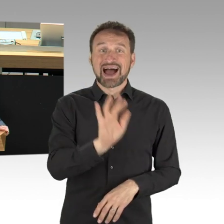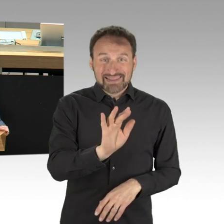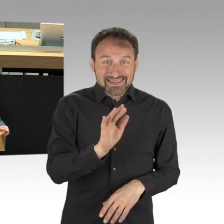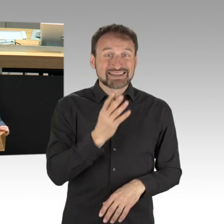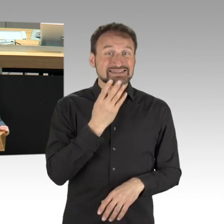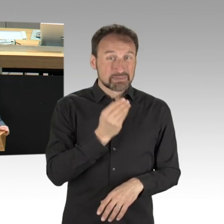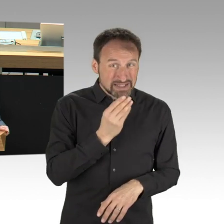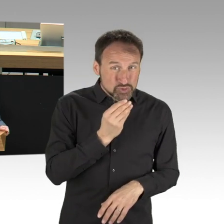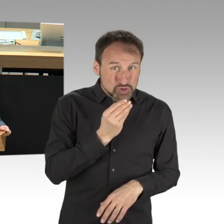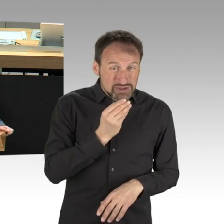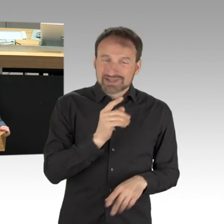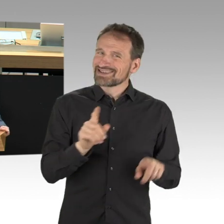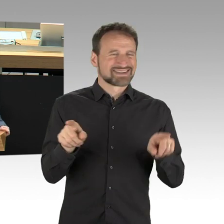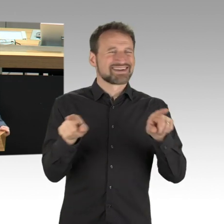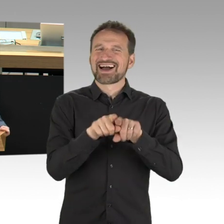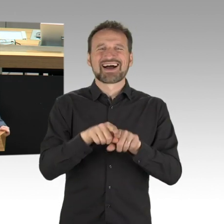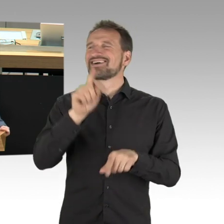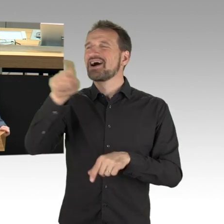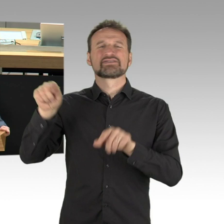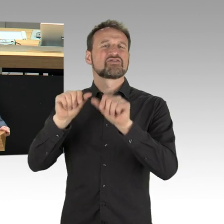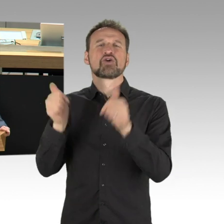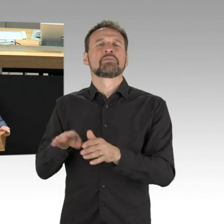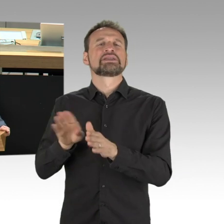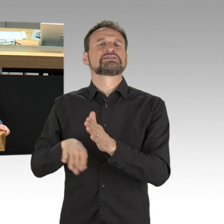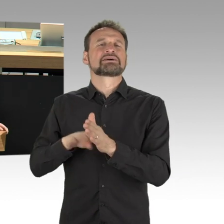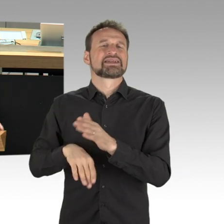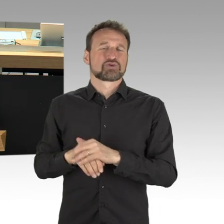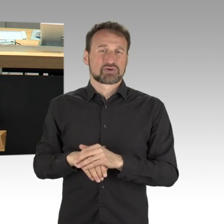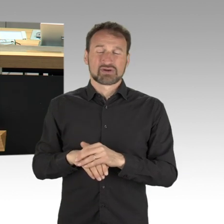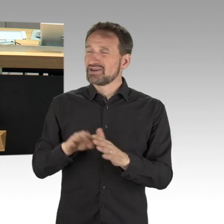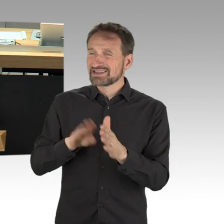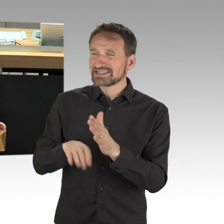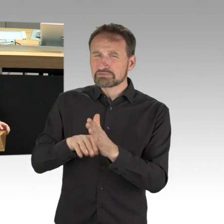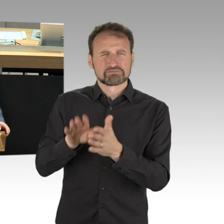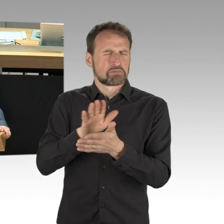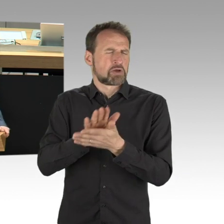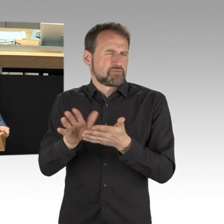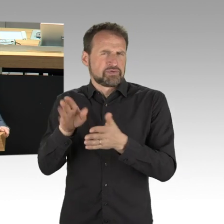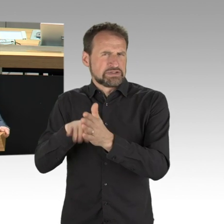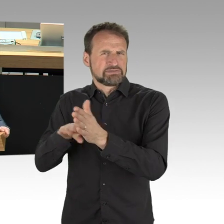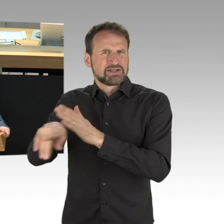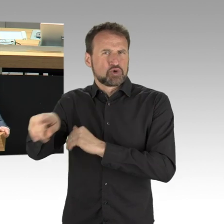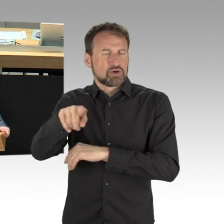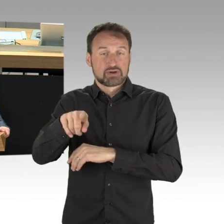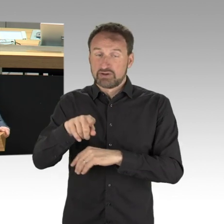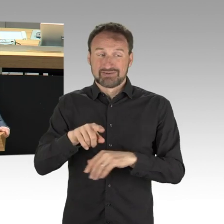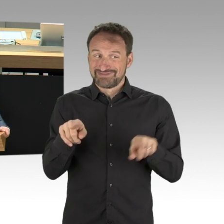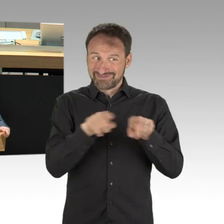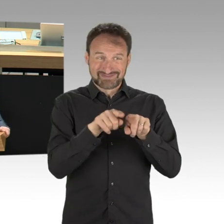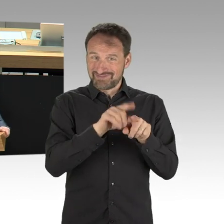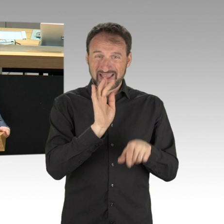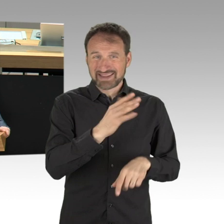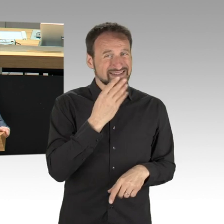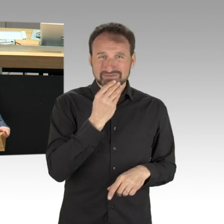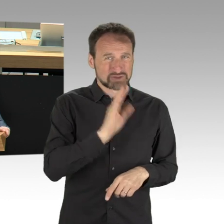weil er einfach viel weiter geht als einfache Diskriminierung. Er ist darauf ausgerichtet, ein ganzes Volk zu vernichten und